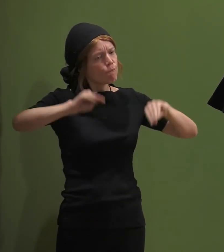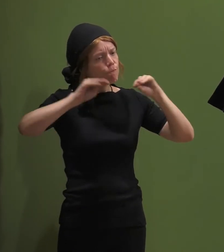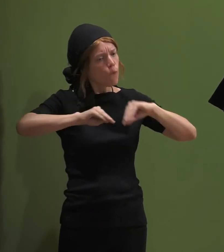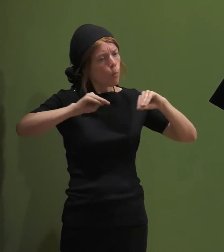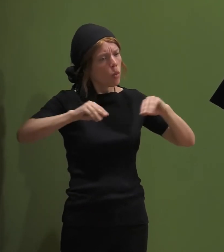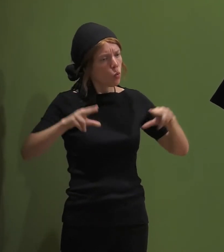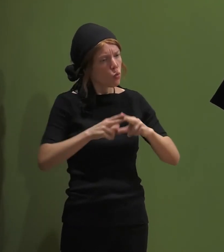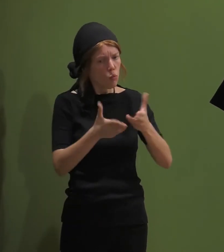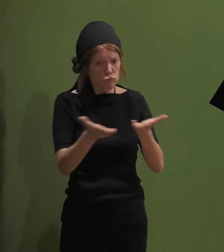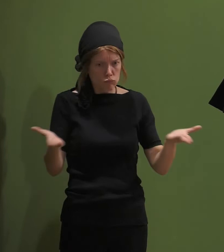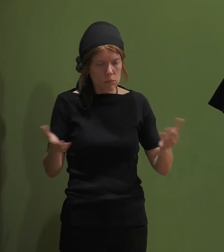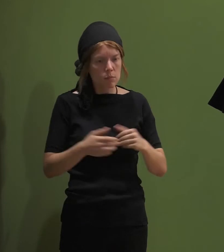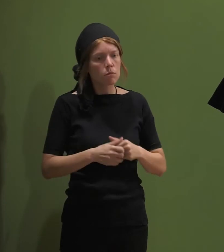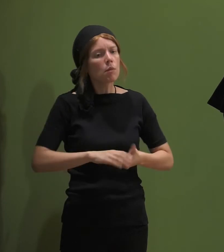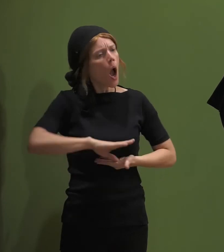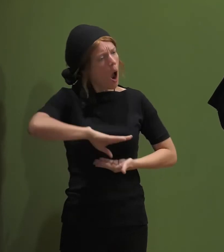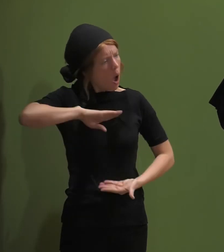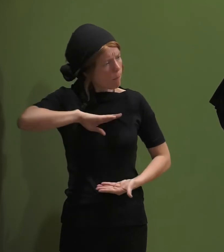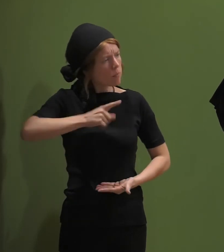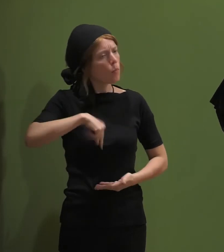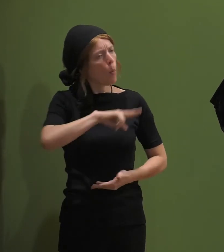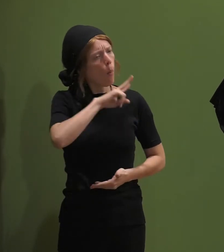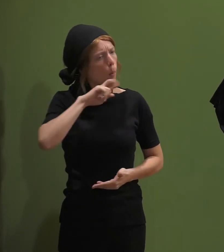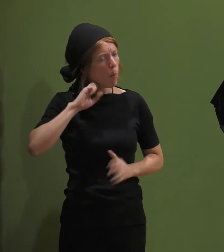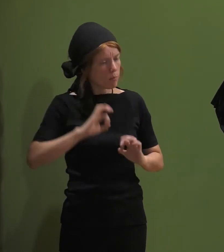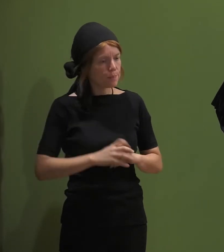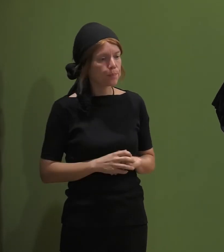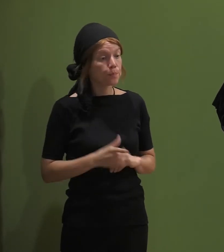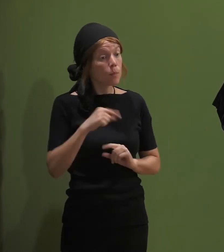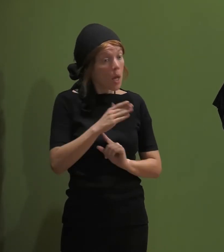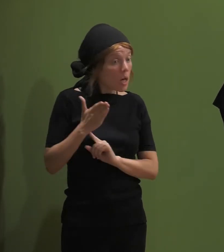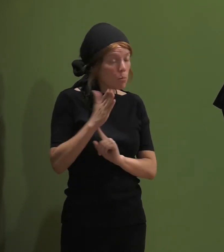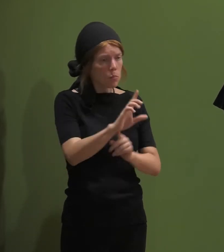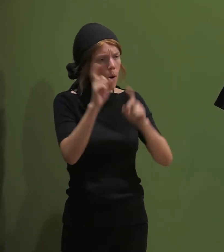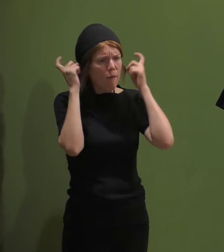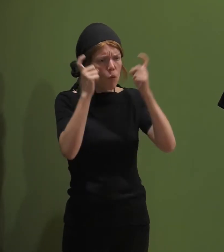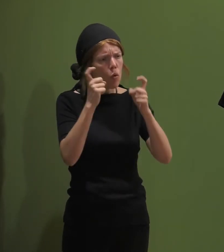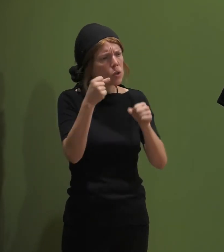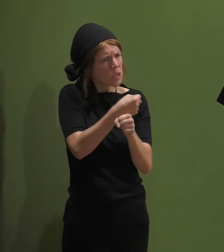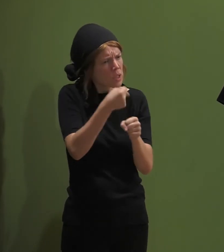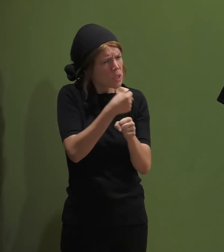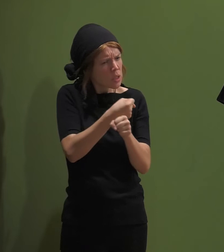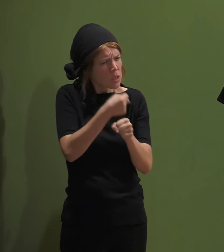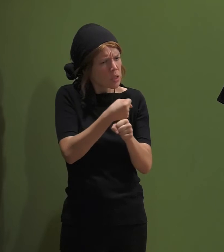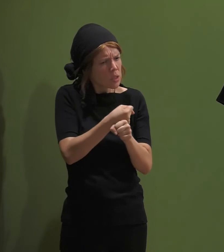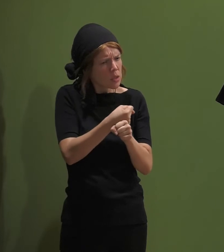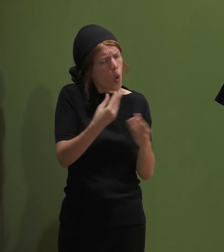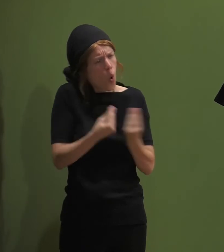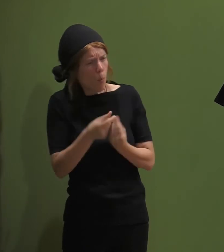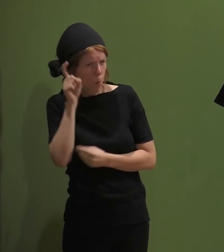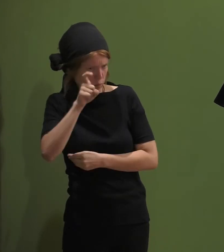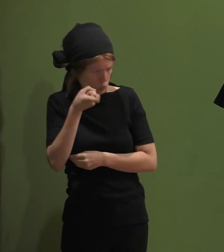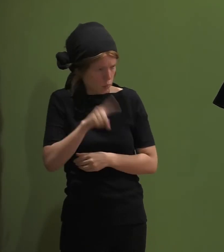frente a la sociedad, su competencia y su valía, y representan su esfuerzo y su trabajo junto con el de sus